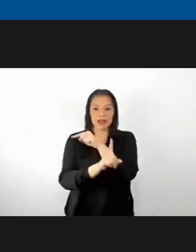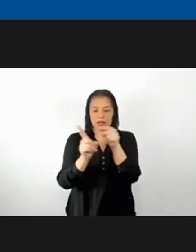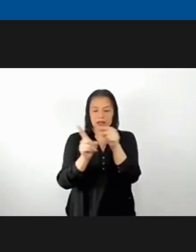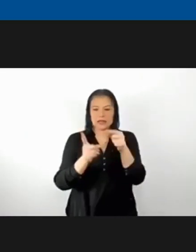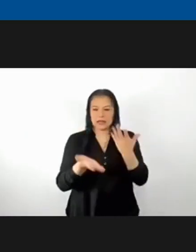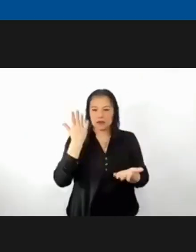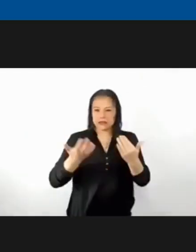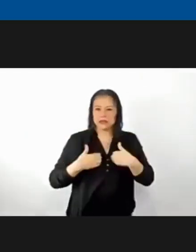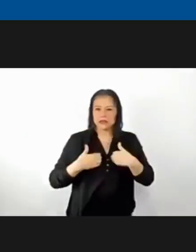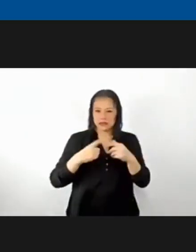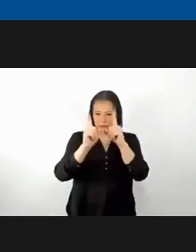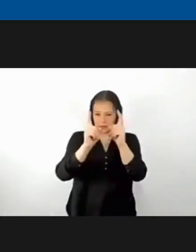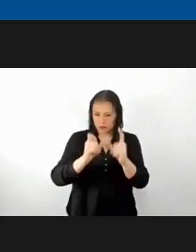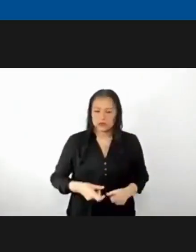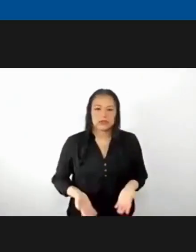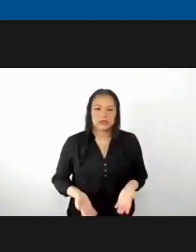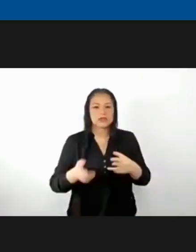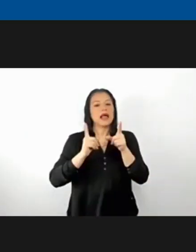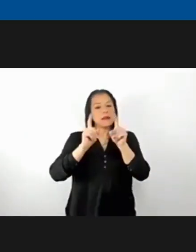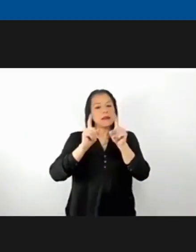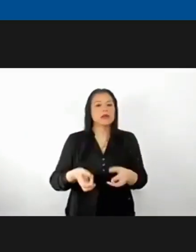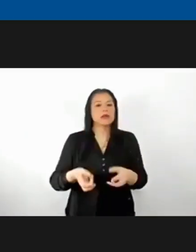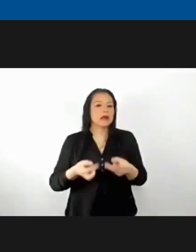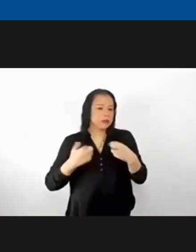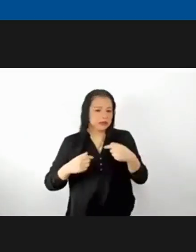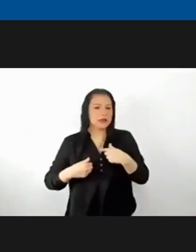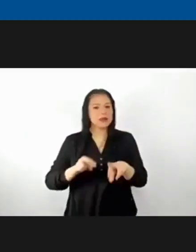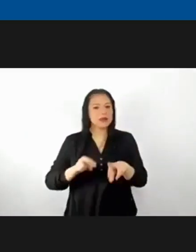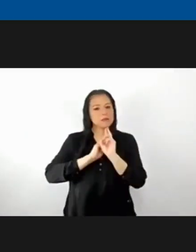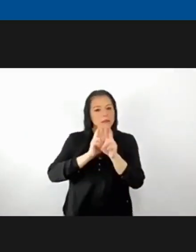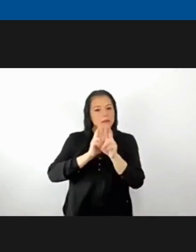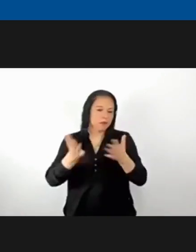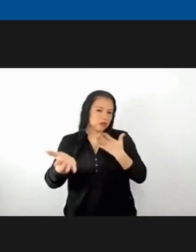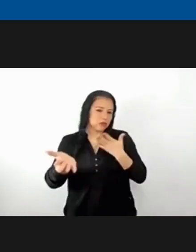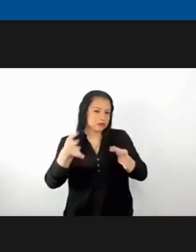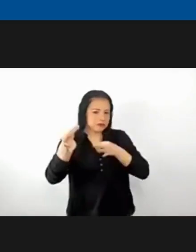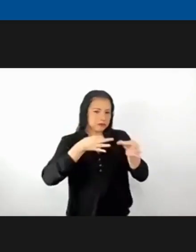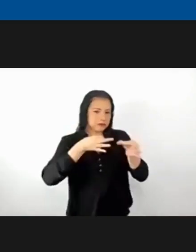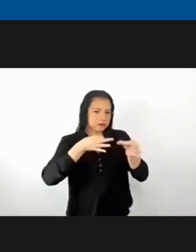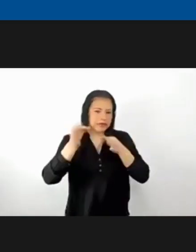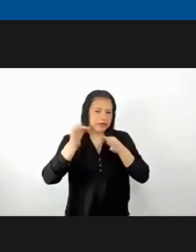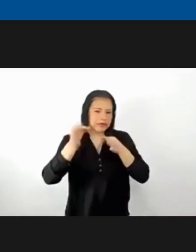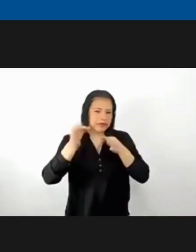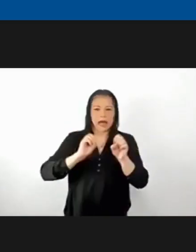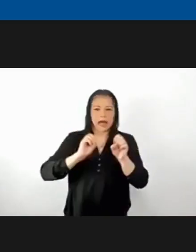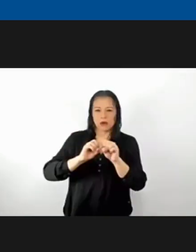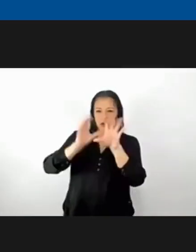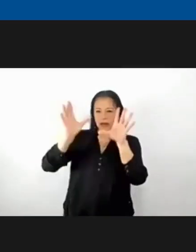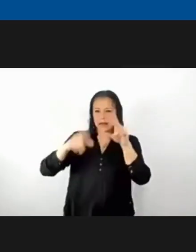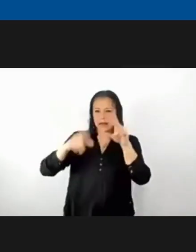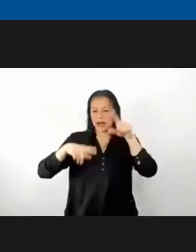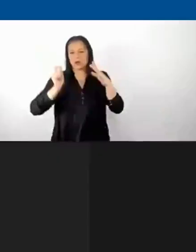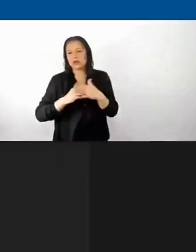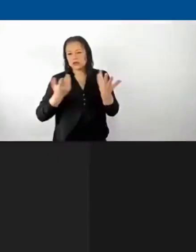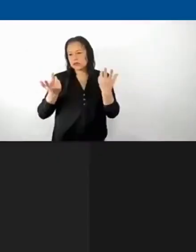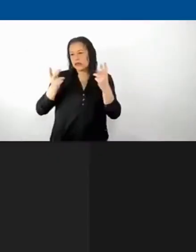tienen preguntas y las preguntas ya me van a permitir quizás hacer algunas aclaraciones que se han